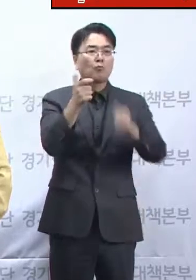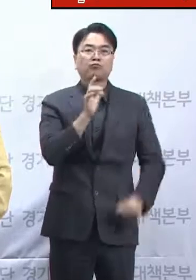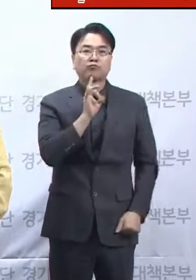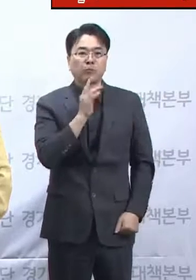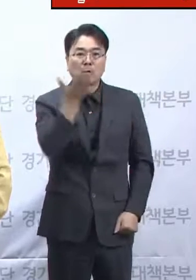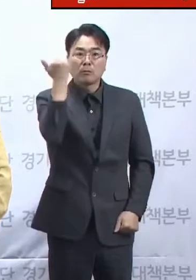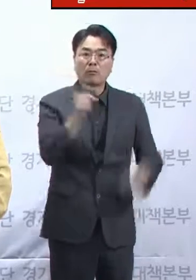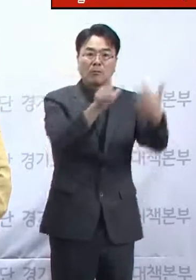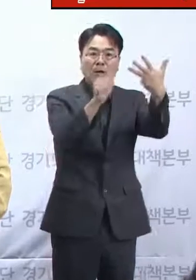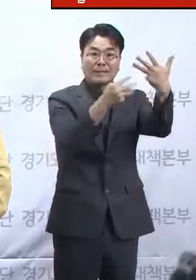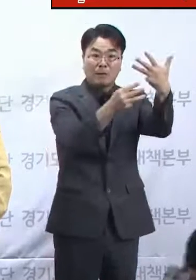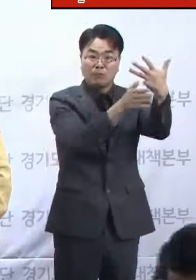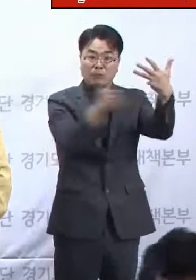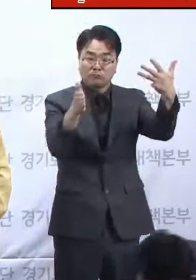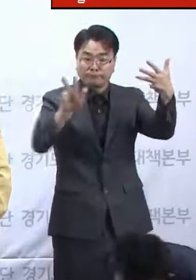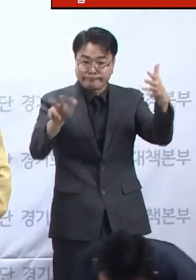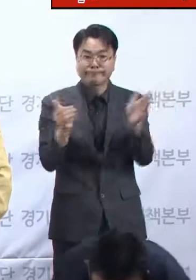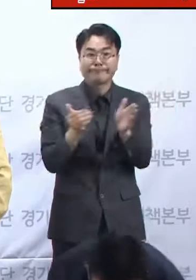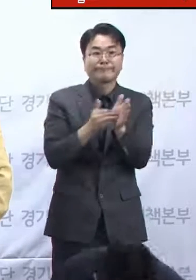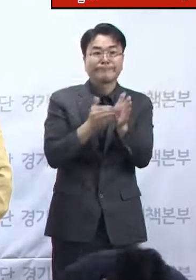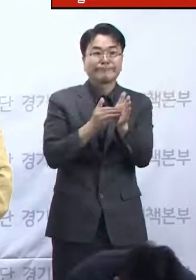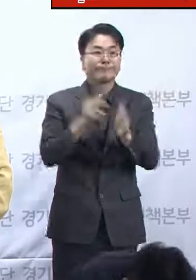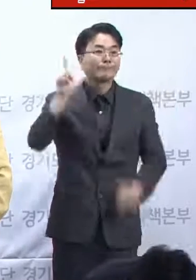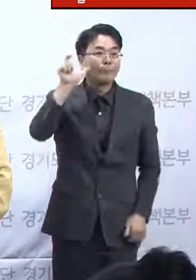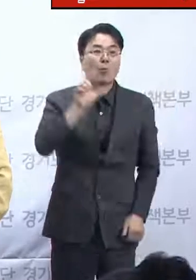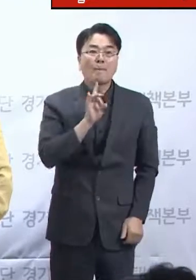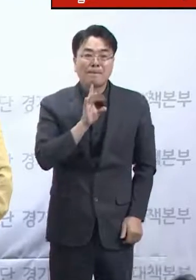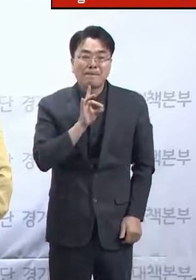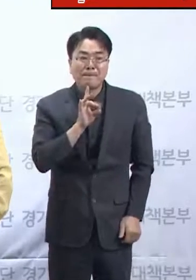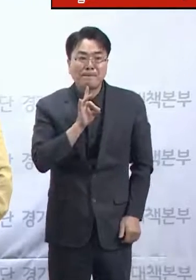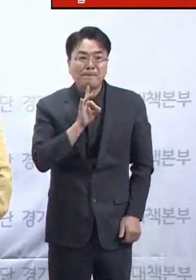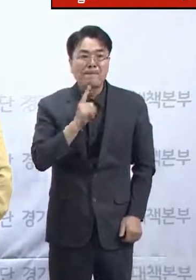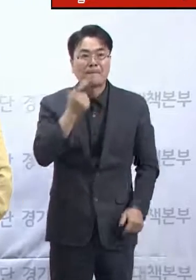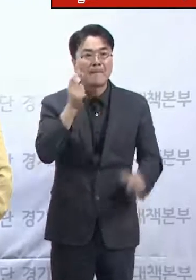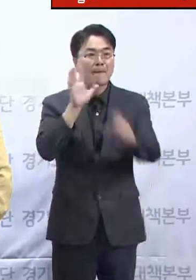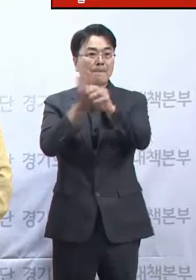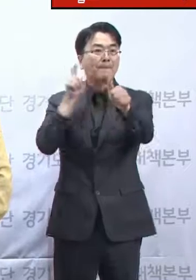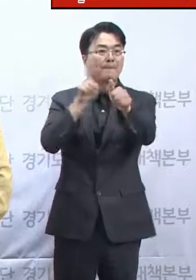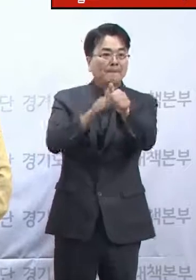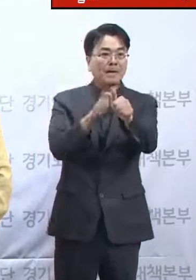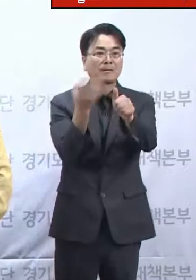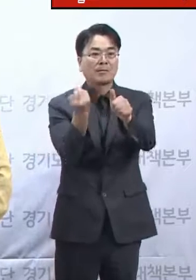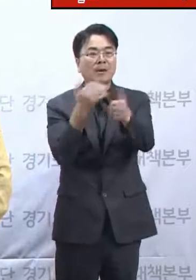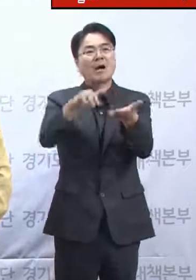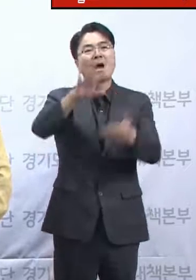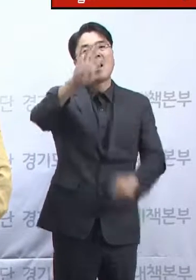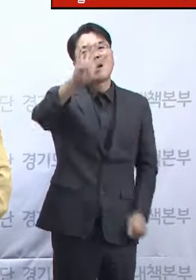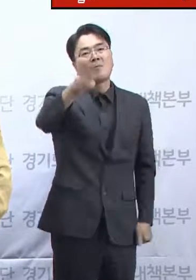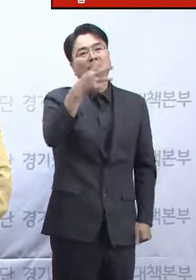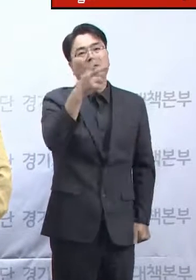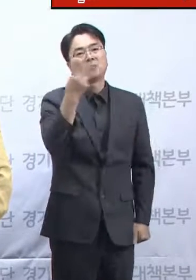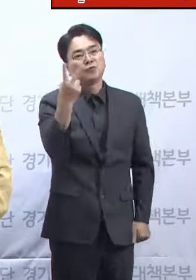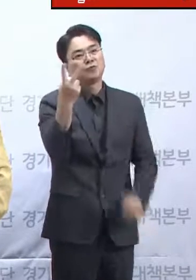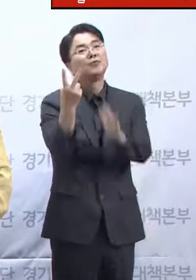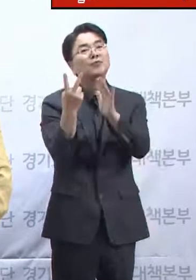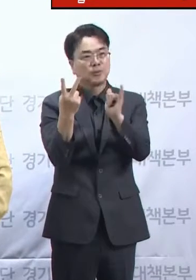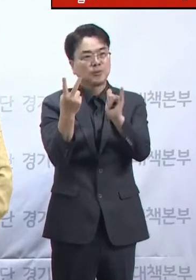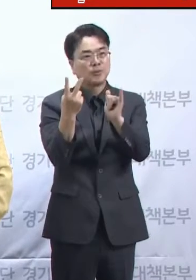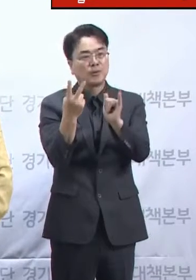지난 8월 3일부터 지금까지 약 보름 동안의 확진자가 42명이나 됩니다. 이렇게